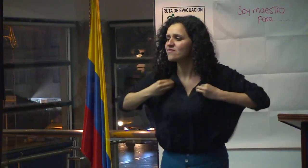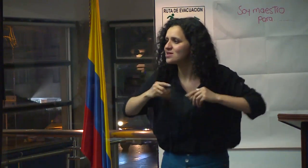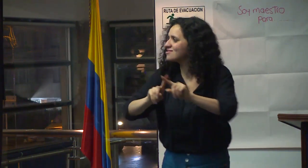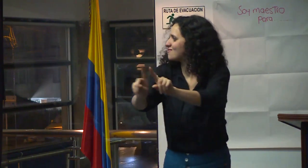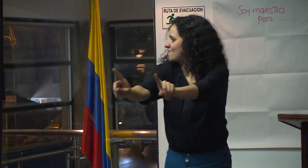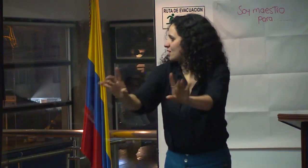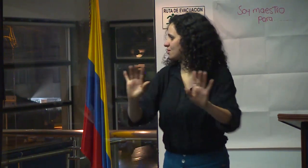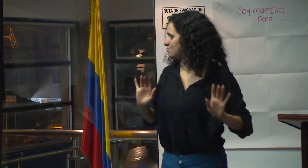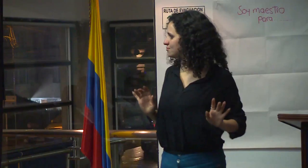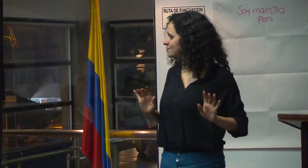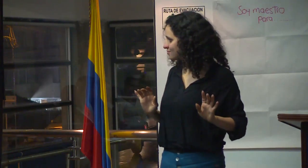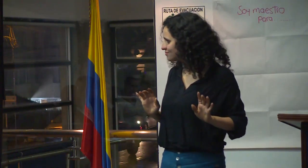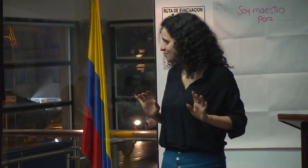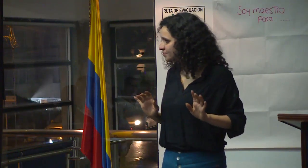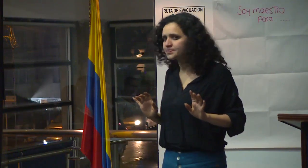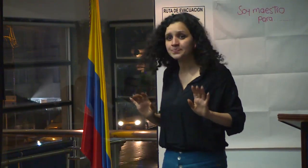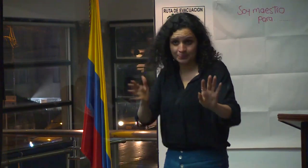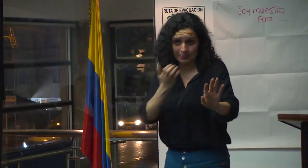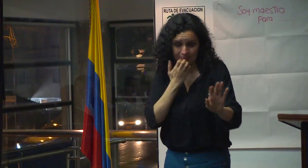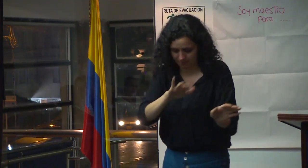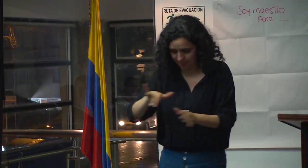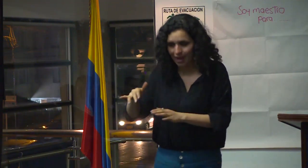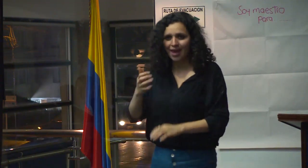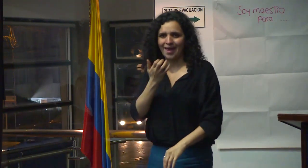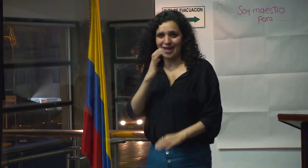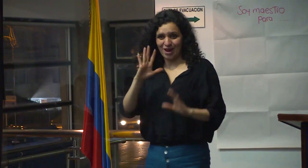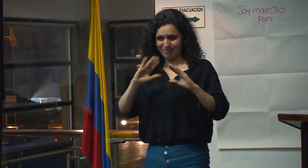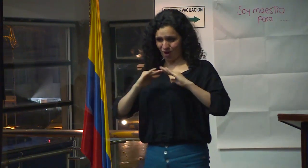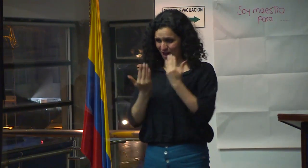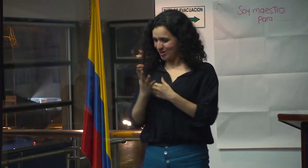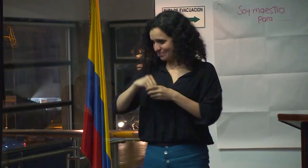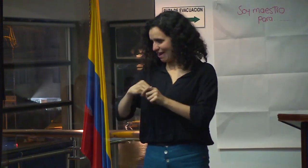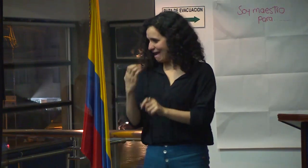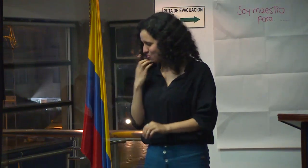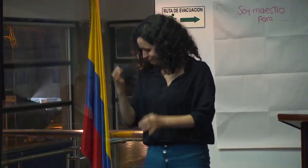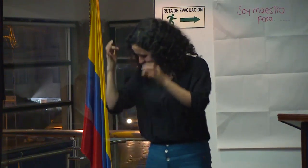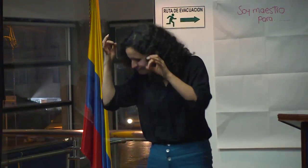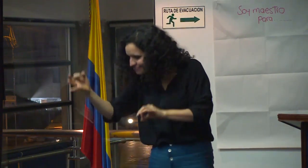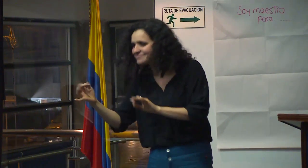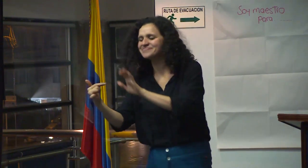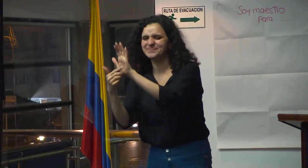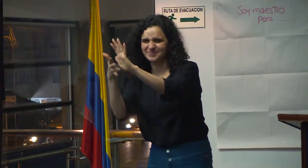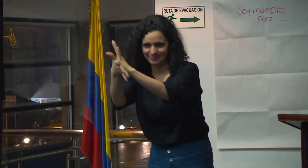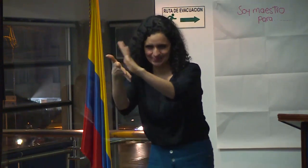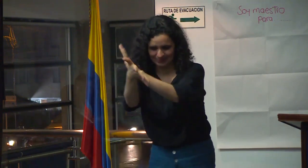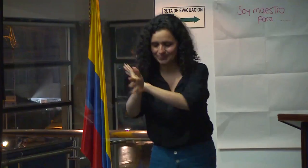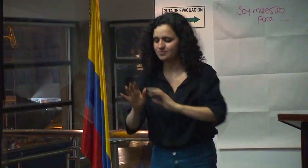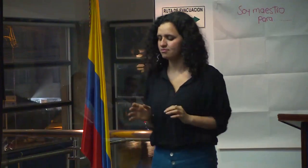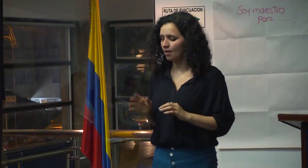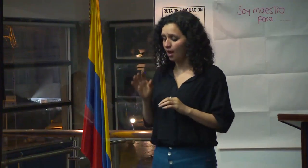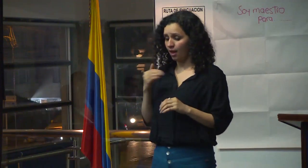Por lo menos en el colegio, un ejemplo muy puntual es, estamos en el salón y afuera empiezan a